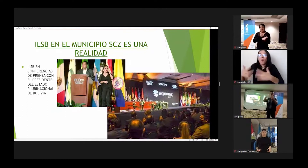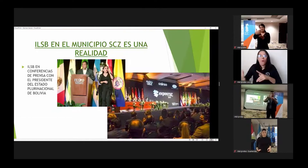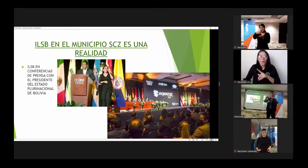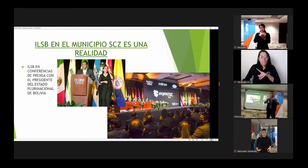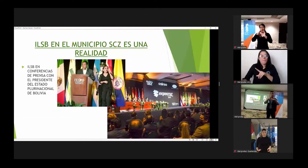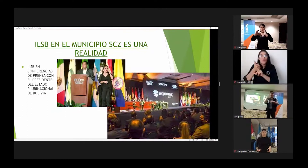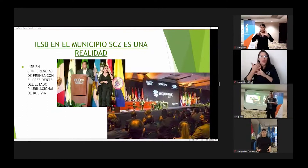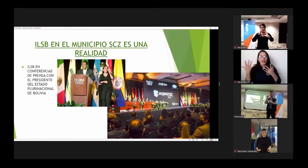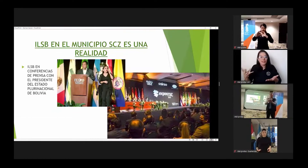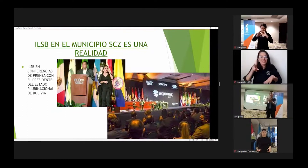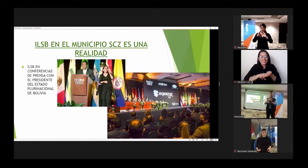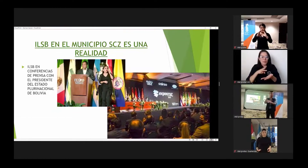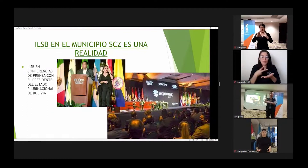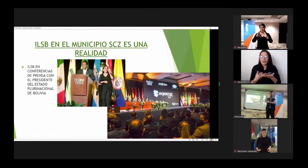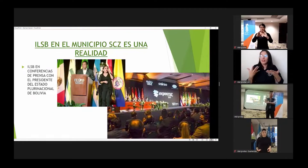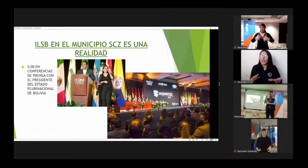en ese mismo tiempo.